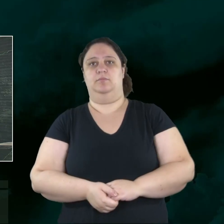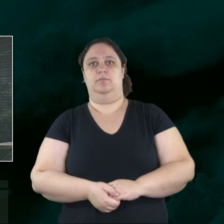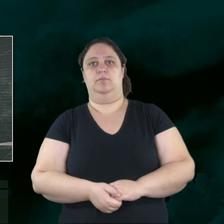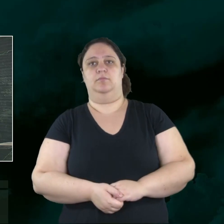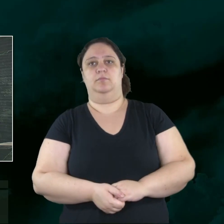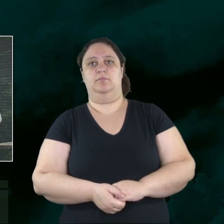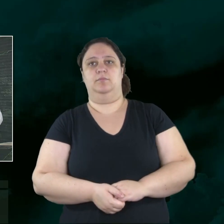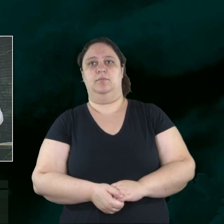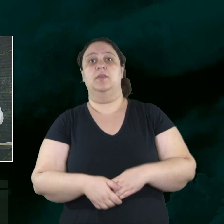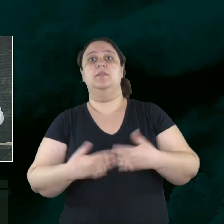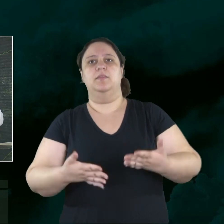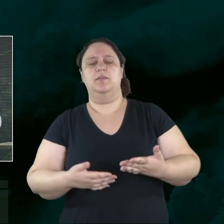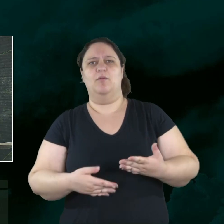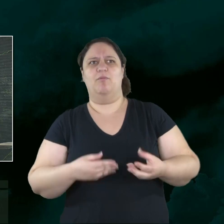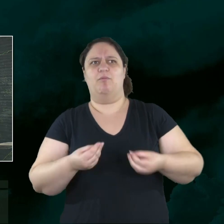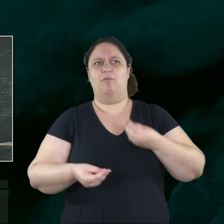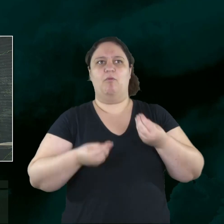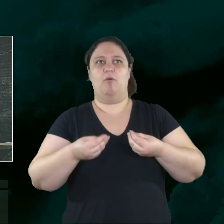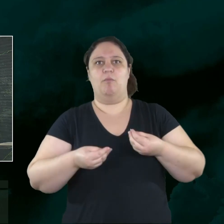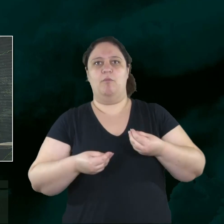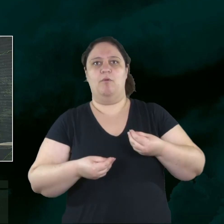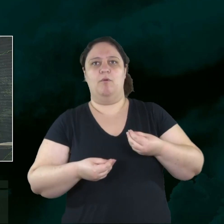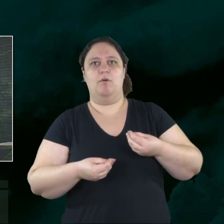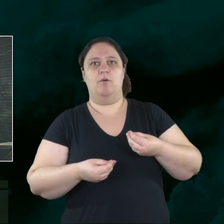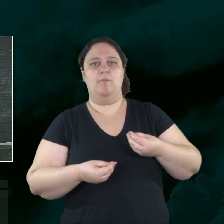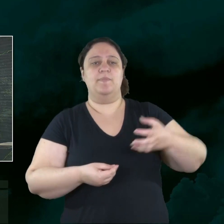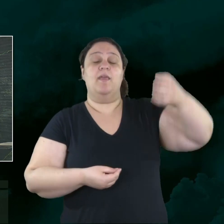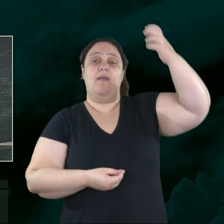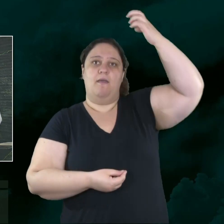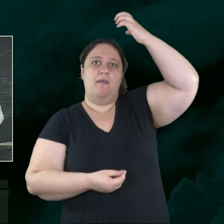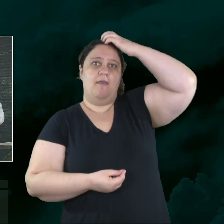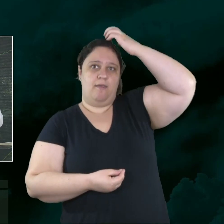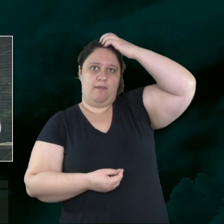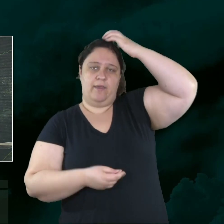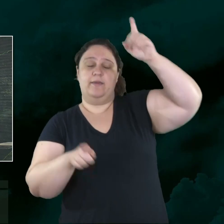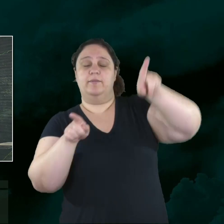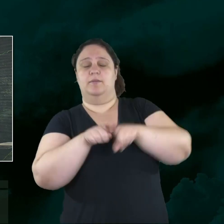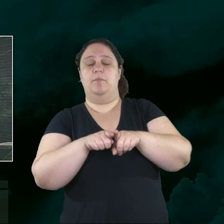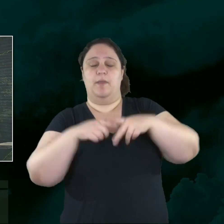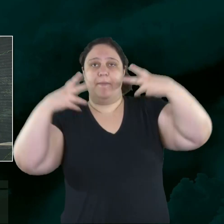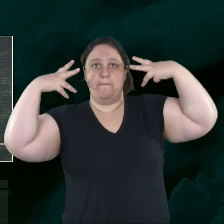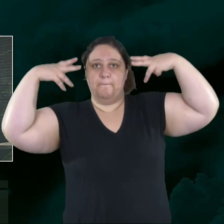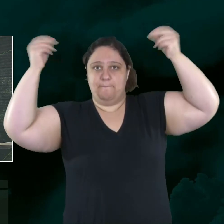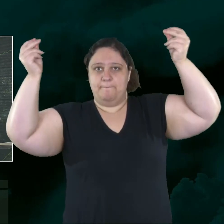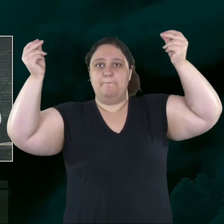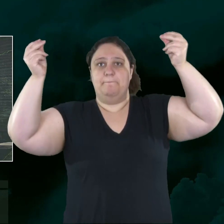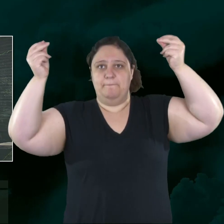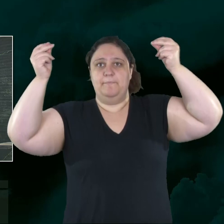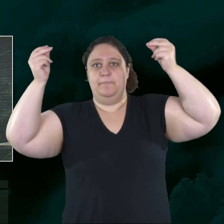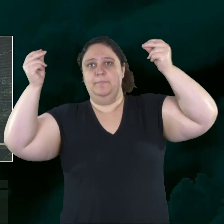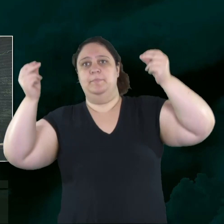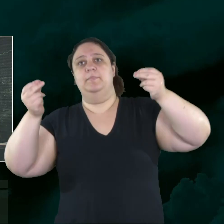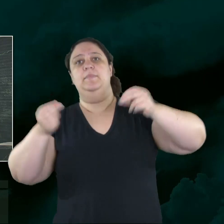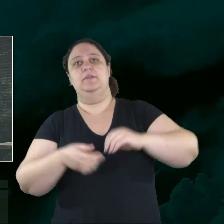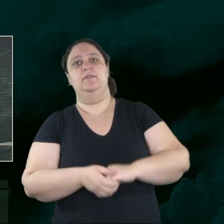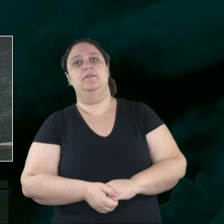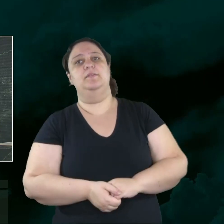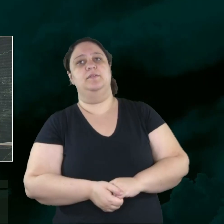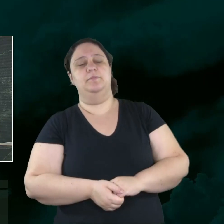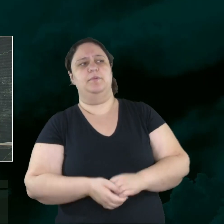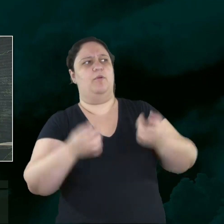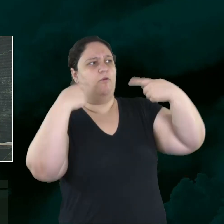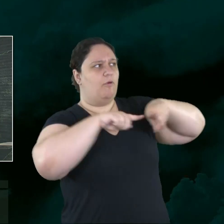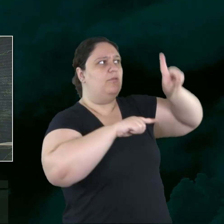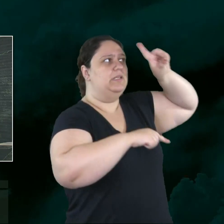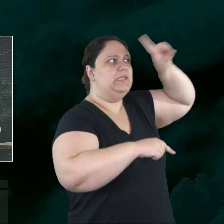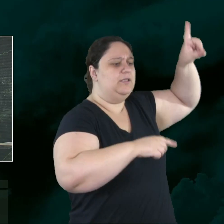né? É a rebelião dos reis da terra, rebelião dos príncipes que conspiram contra